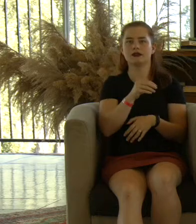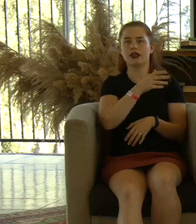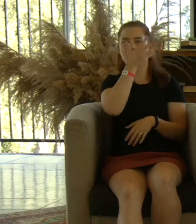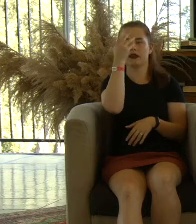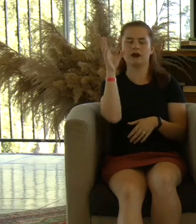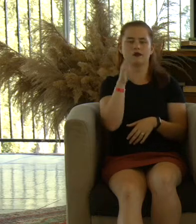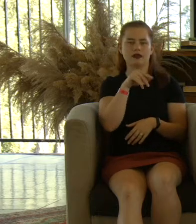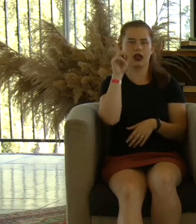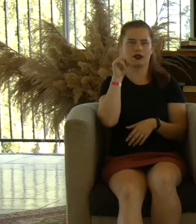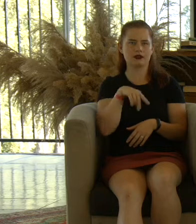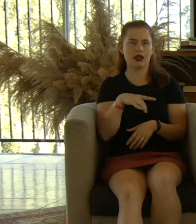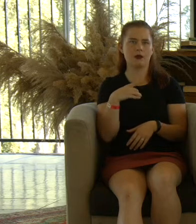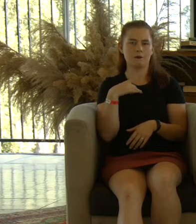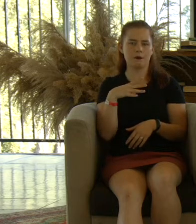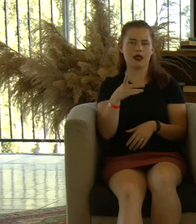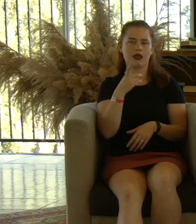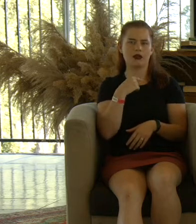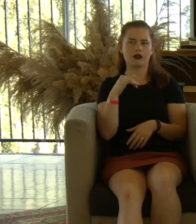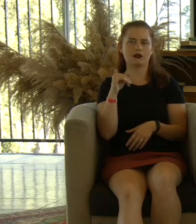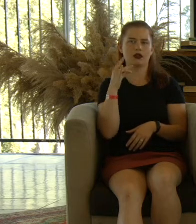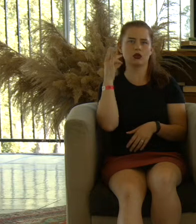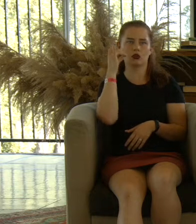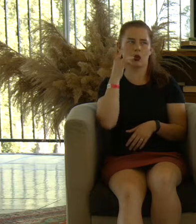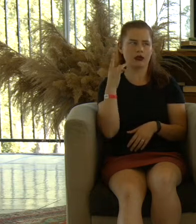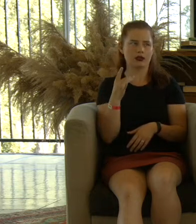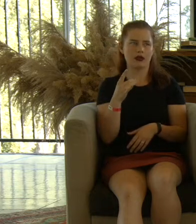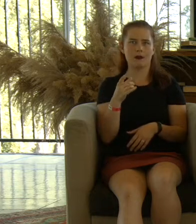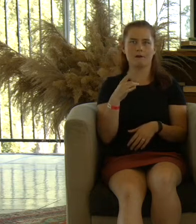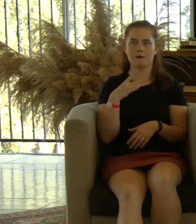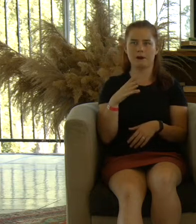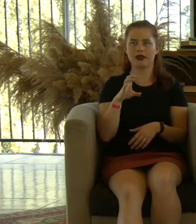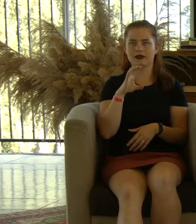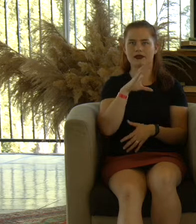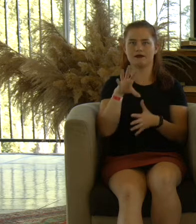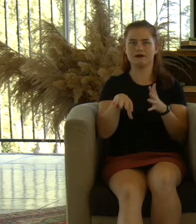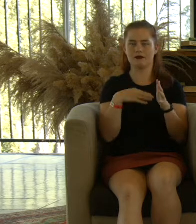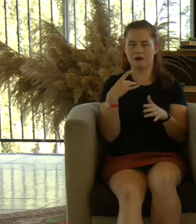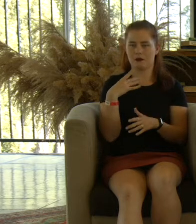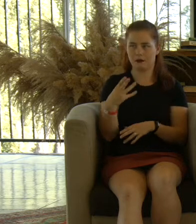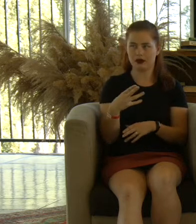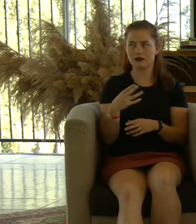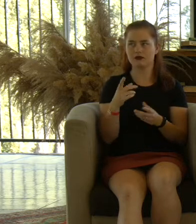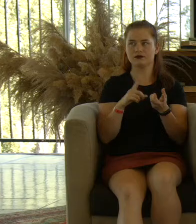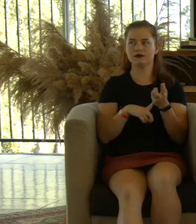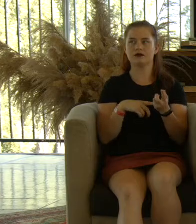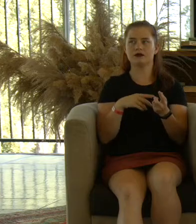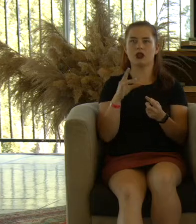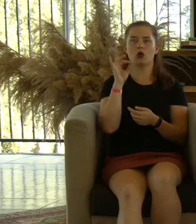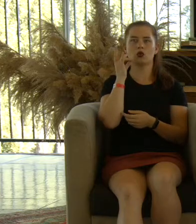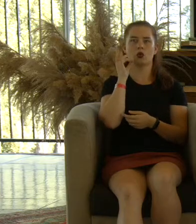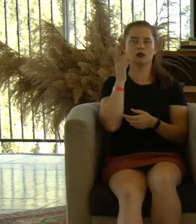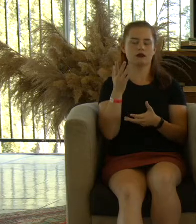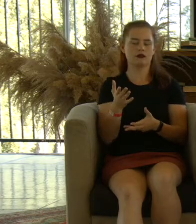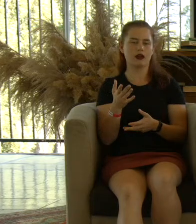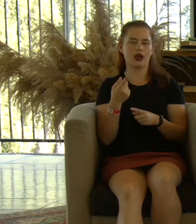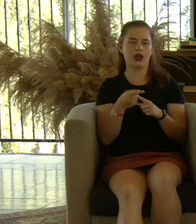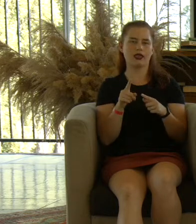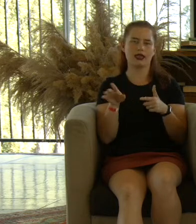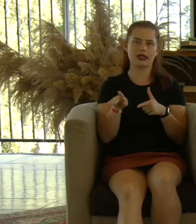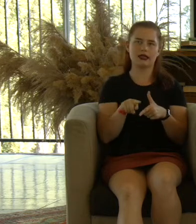вино, красное вино и розовое вино. Белое вино – это вино из белого винограда без шкурки. Розовое вино – это